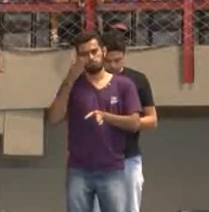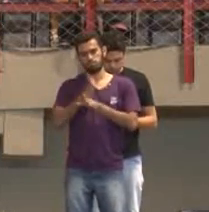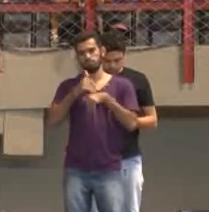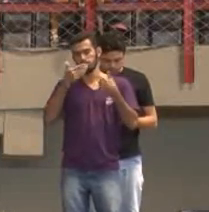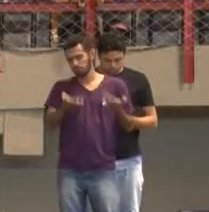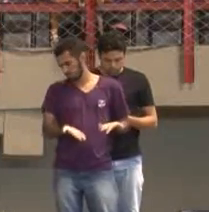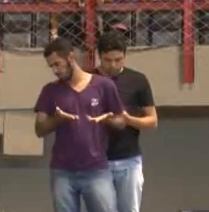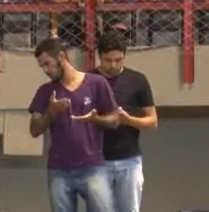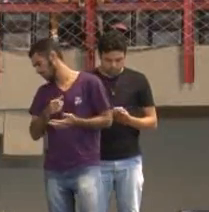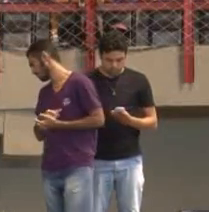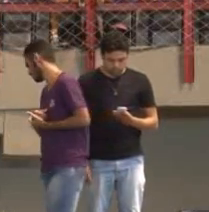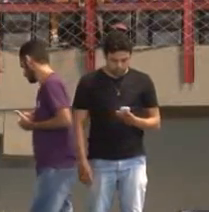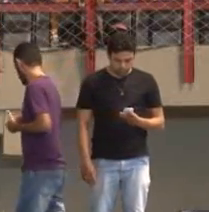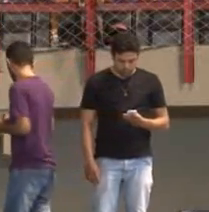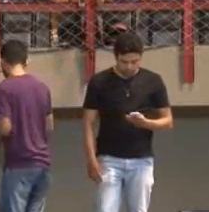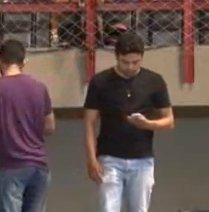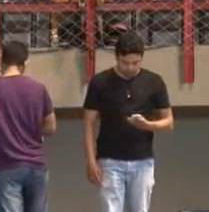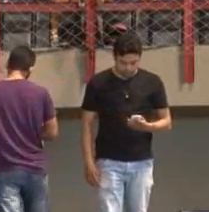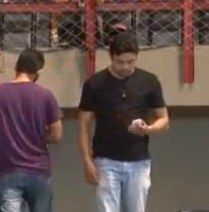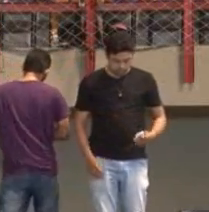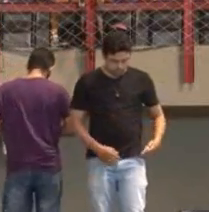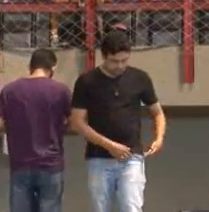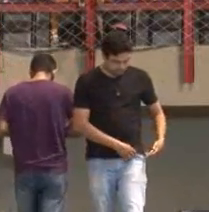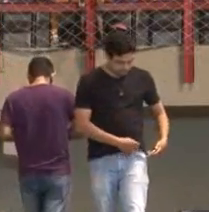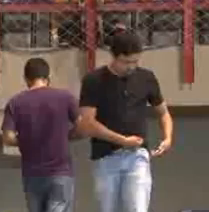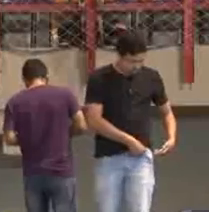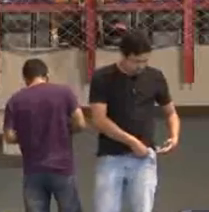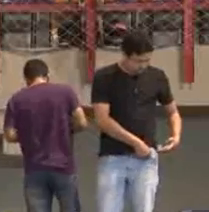cultura greco-latina. Então em